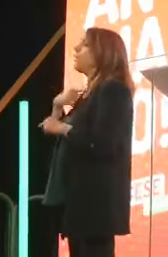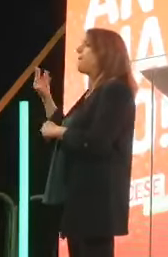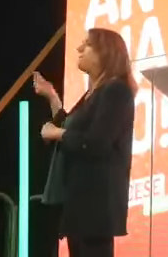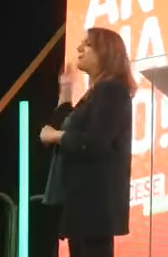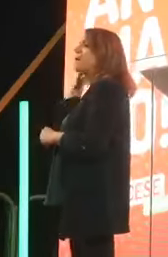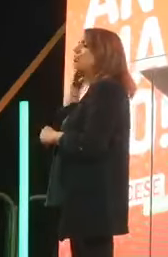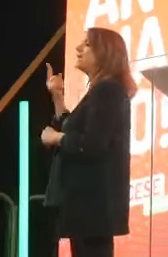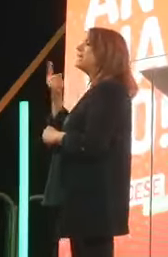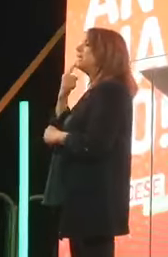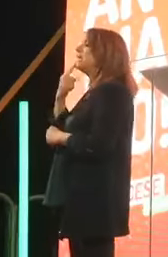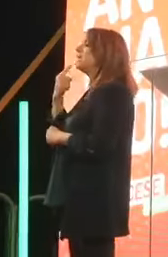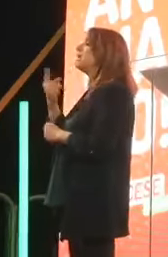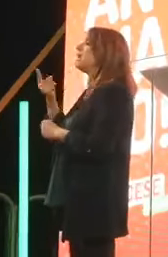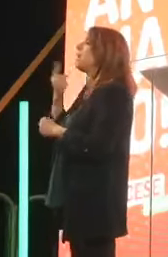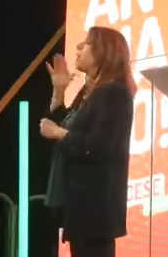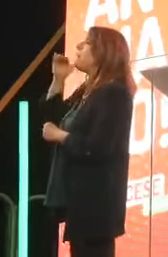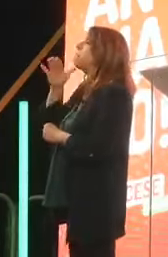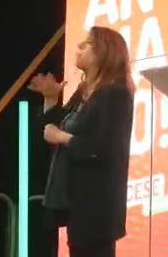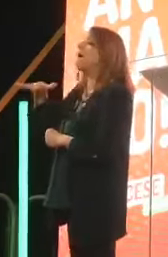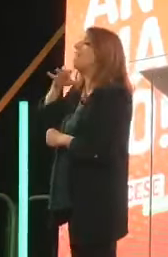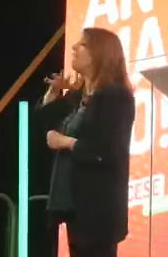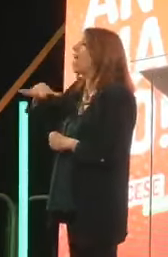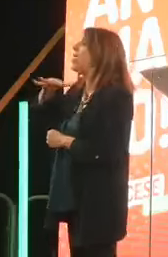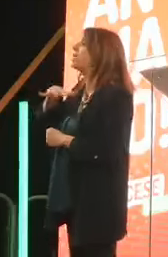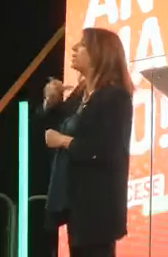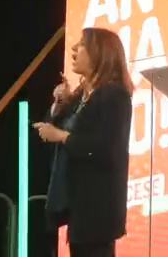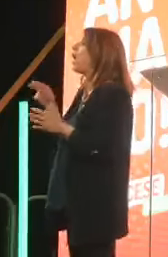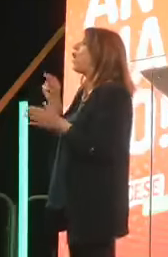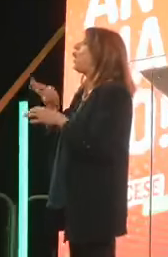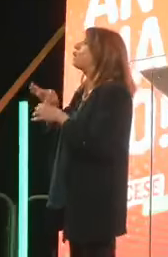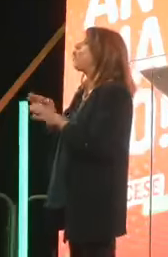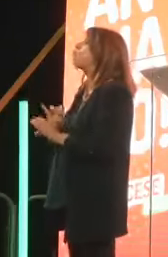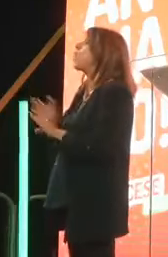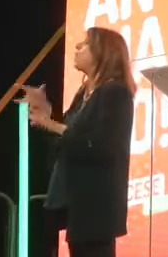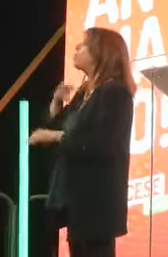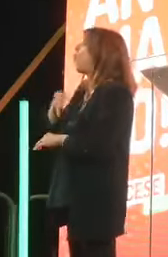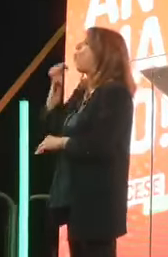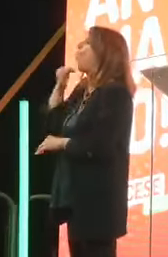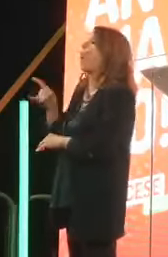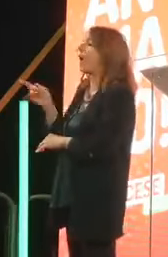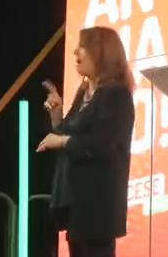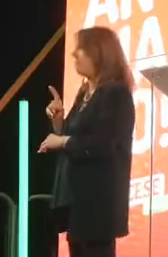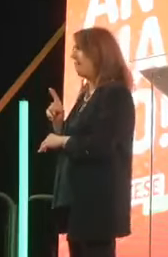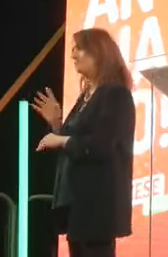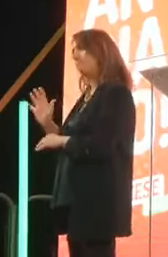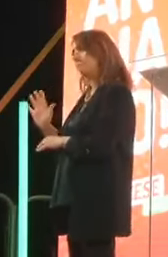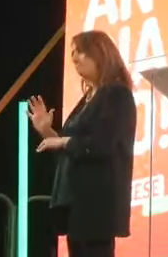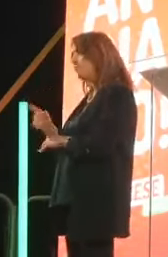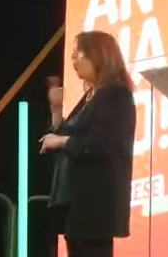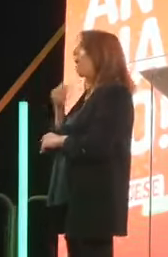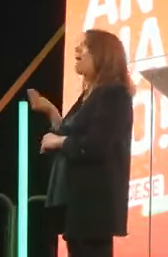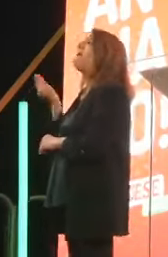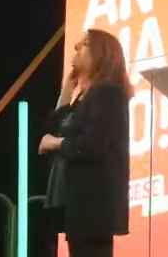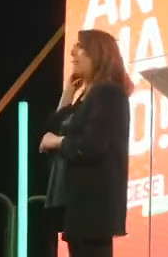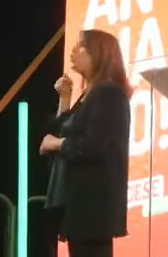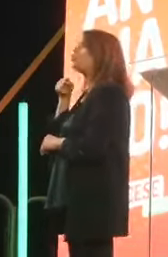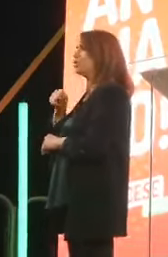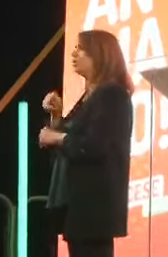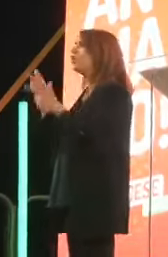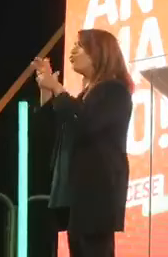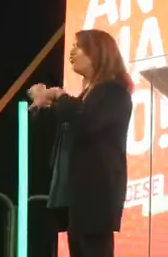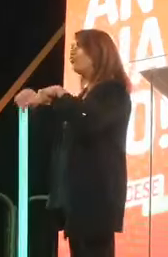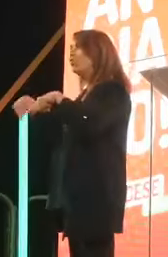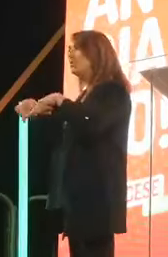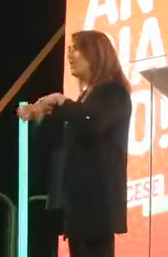a Bari Vecchia non sia in grado di esprimere un voto libero. È un pregiudizio che questa città e la sua gente non meritano.